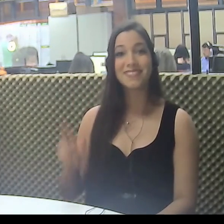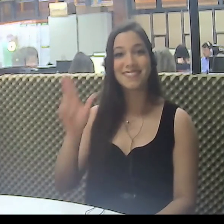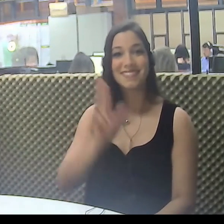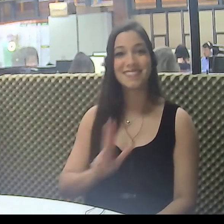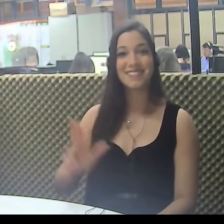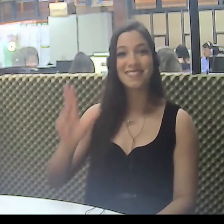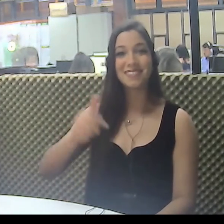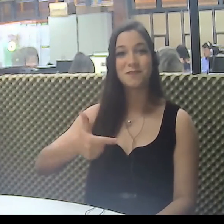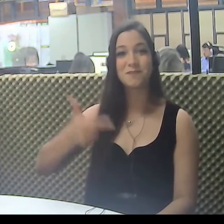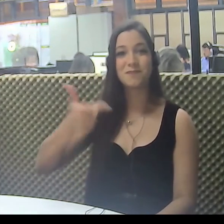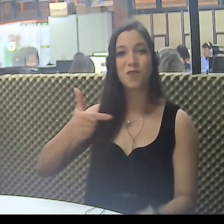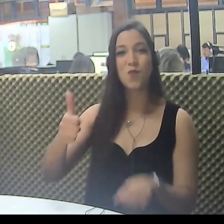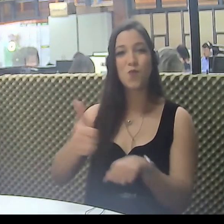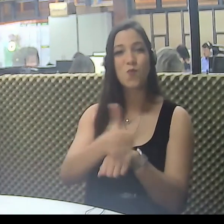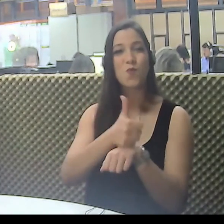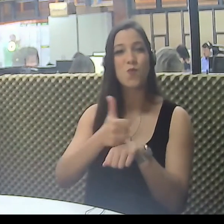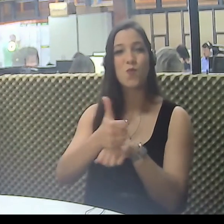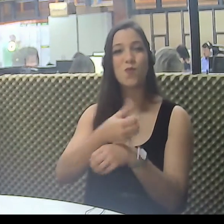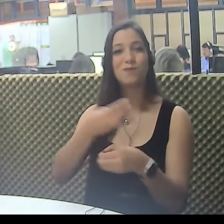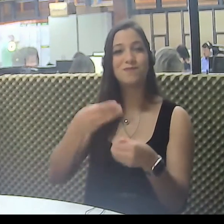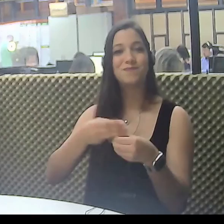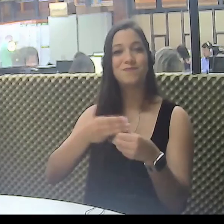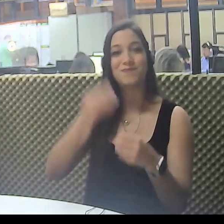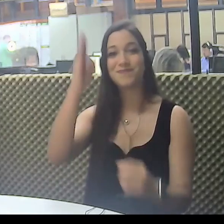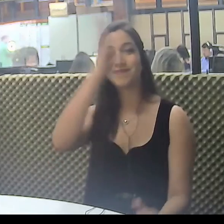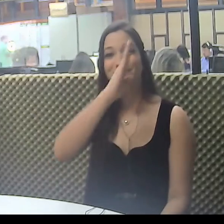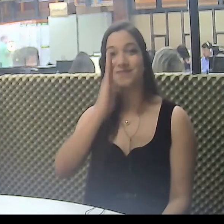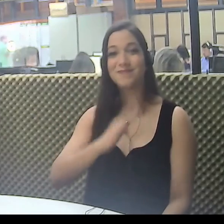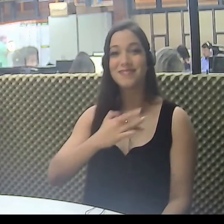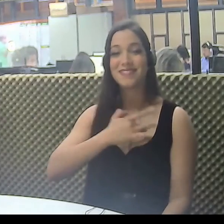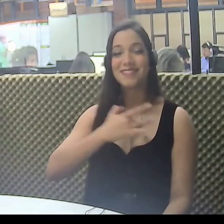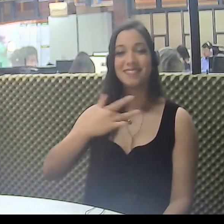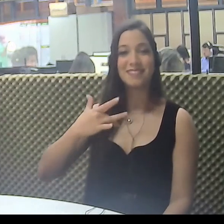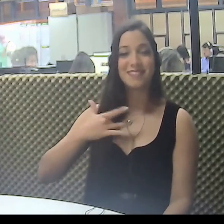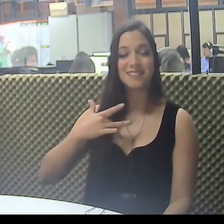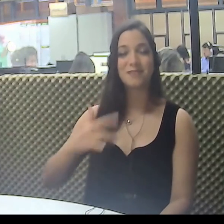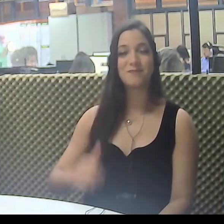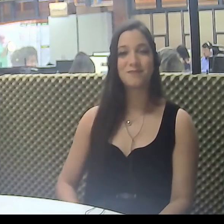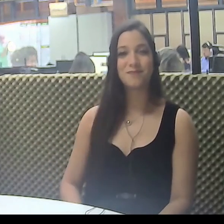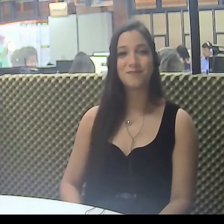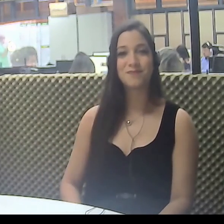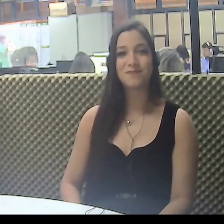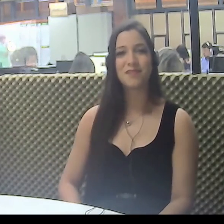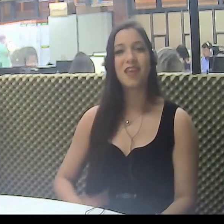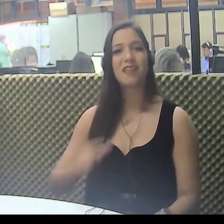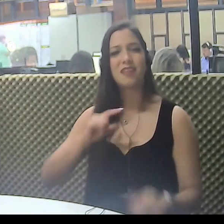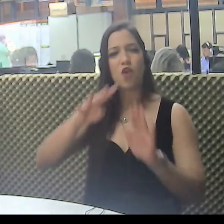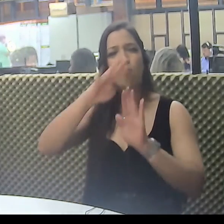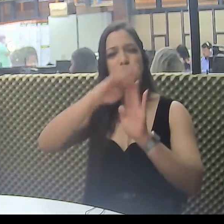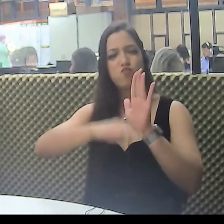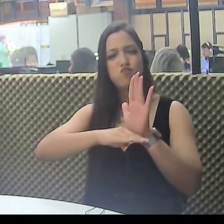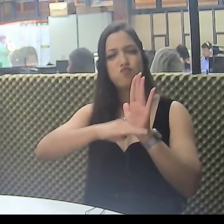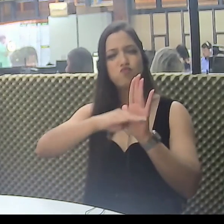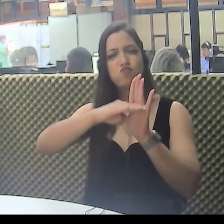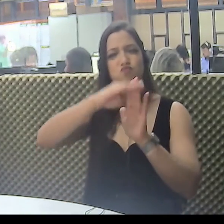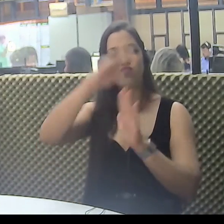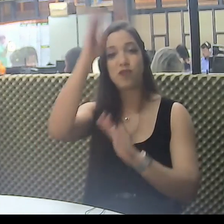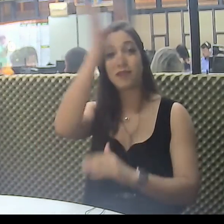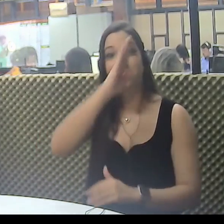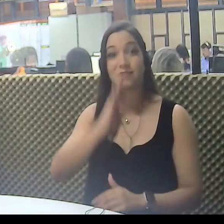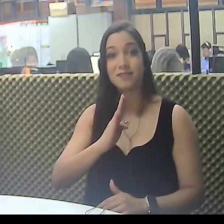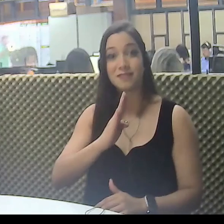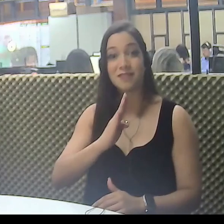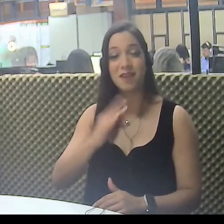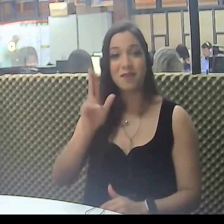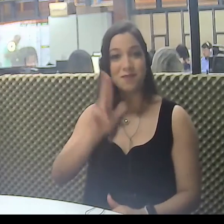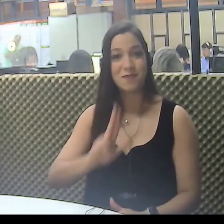Uberlândia é o segundo melhor município do Brasil em acesso à saúde. E vamos de ranking nacional. Uberlândia foi destaque no